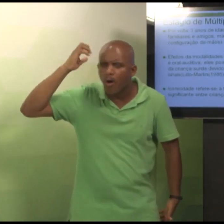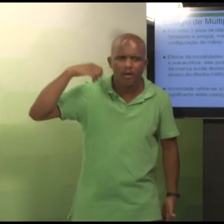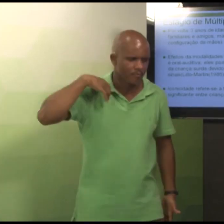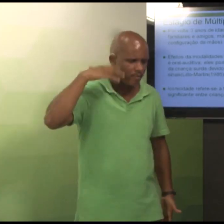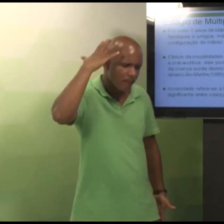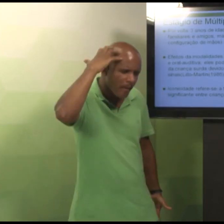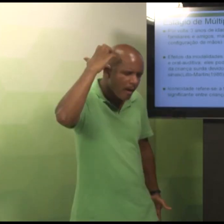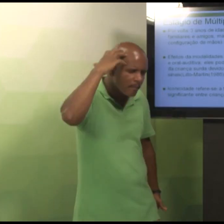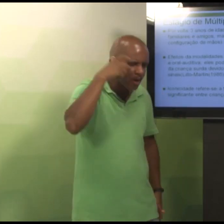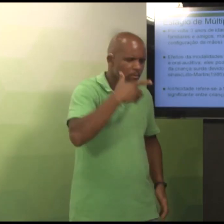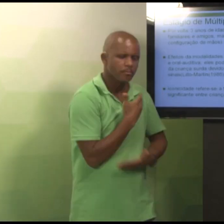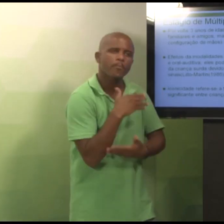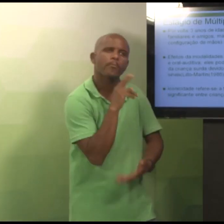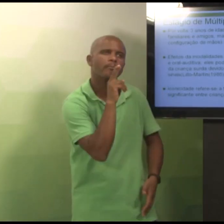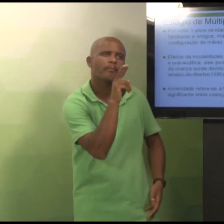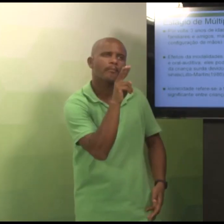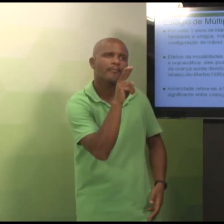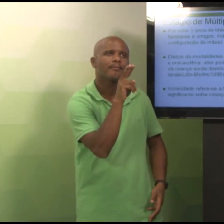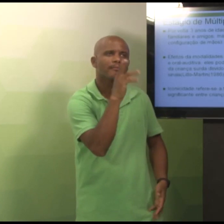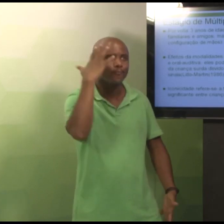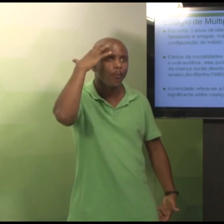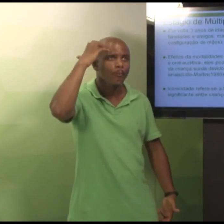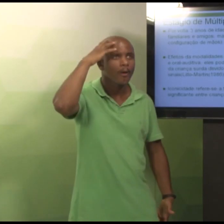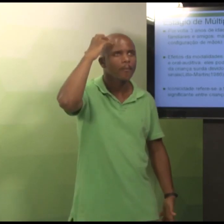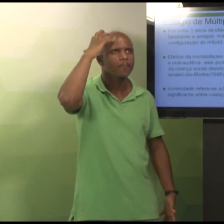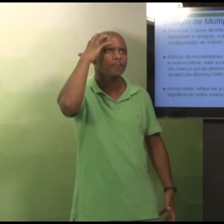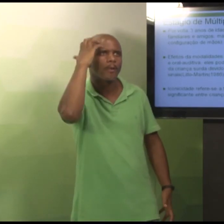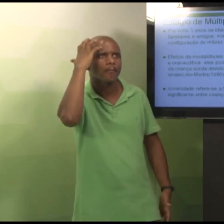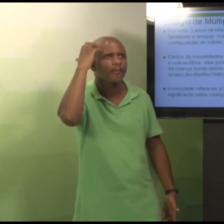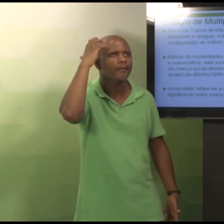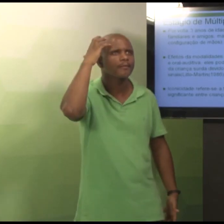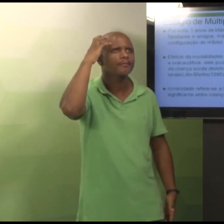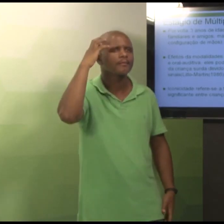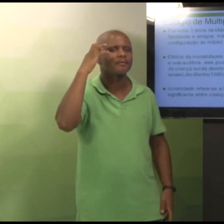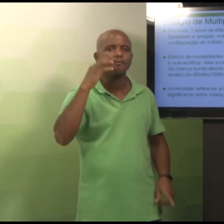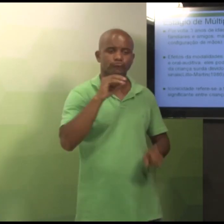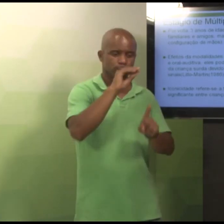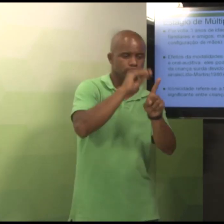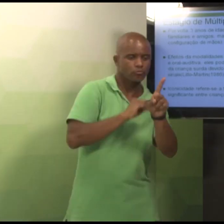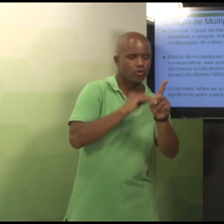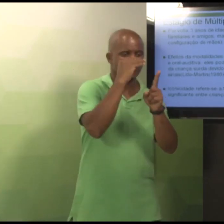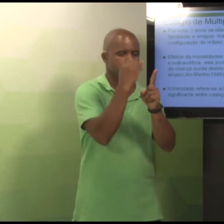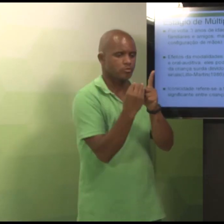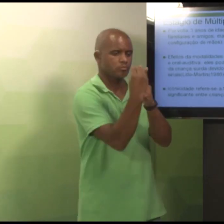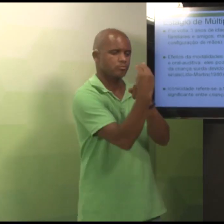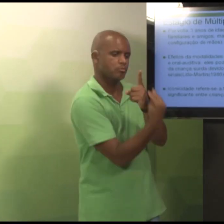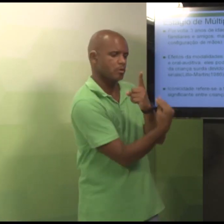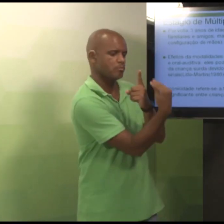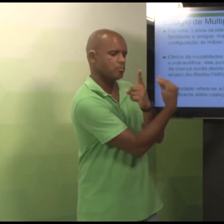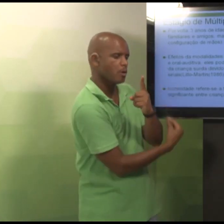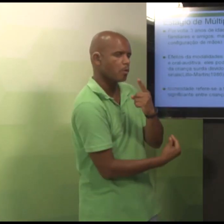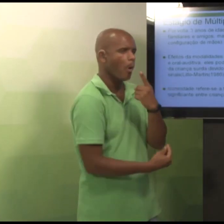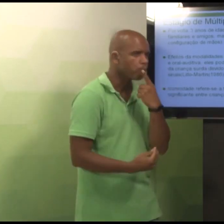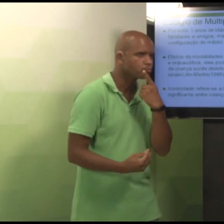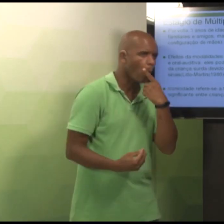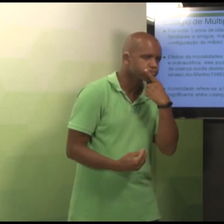referência ao seu significado. Se ele vê este